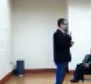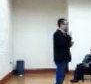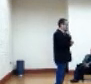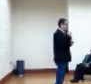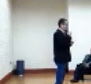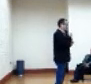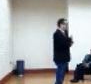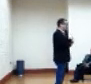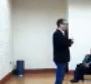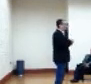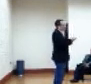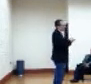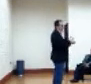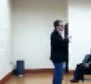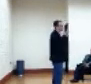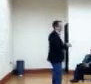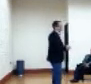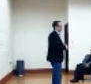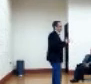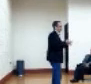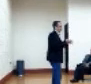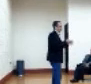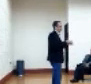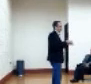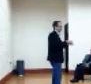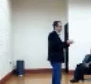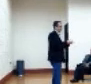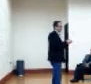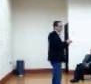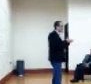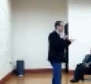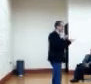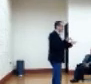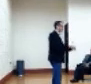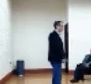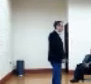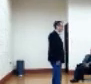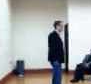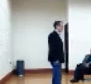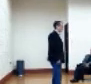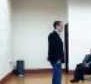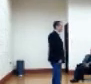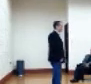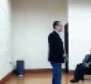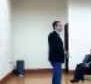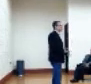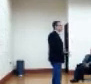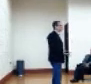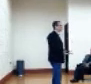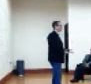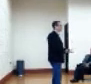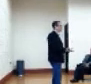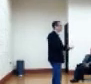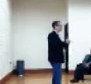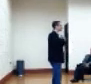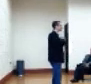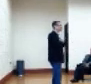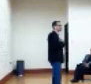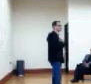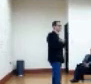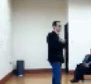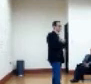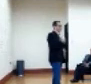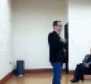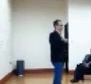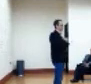son los aspectos mínimos que ya debiéramos comenzar a corregir a nivel curricular en la Escuela de Diseño Gráfico para dar buena atención a estos